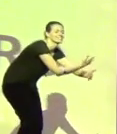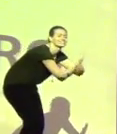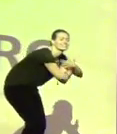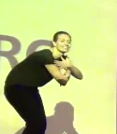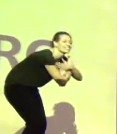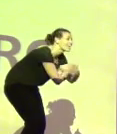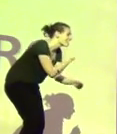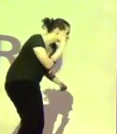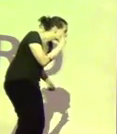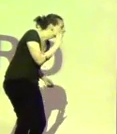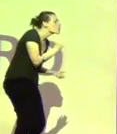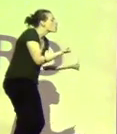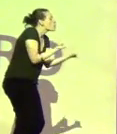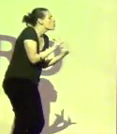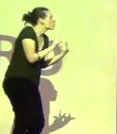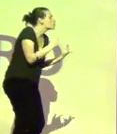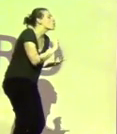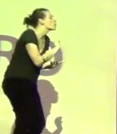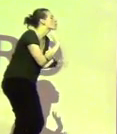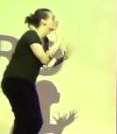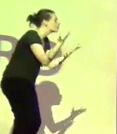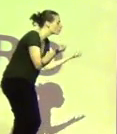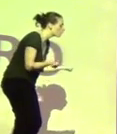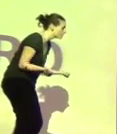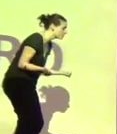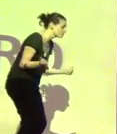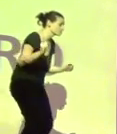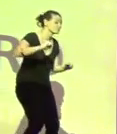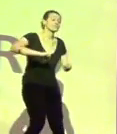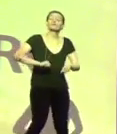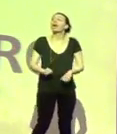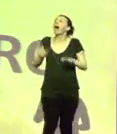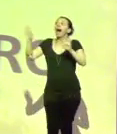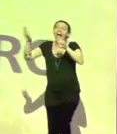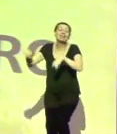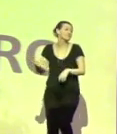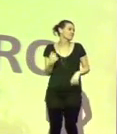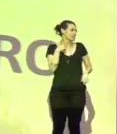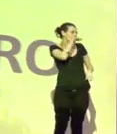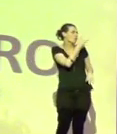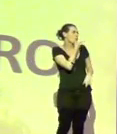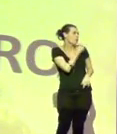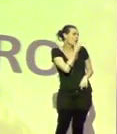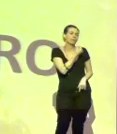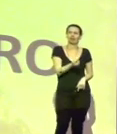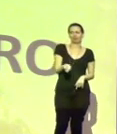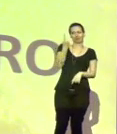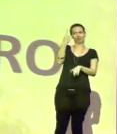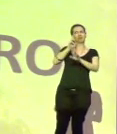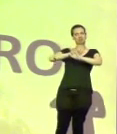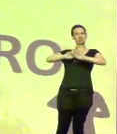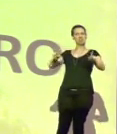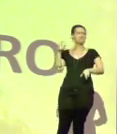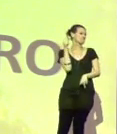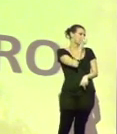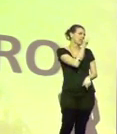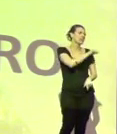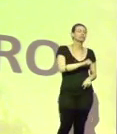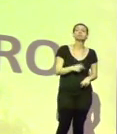filho, vem aqui. E o abraçou. Fale o que aconteceu. E Nakati disse: lá em cima do morro tem um